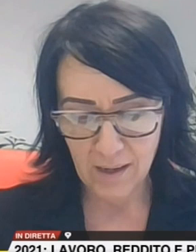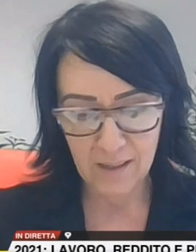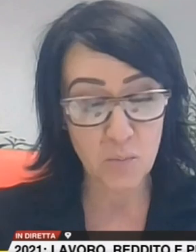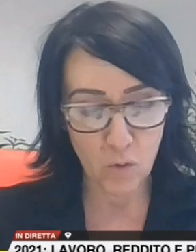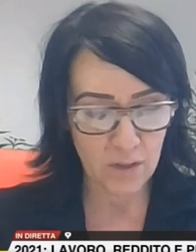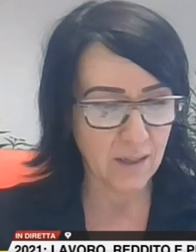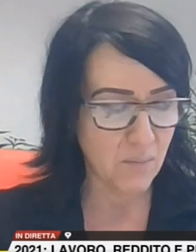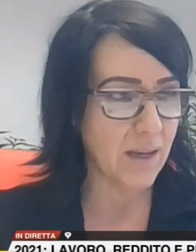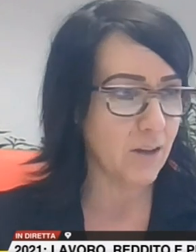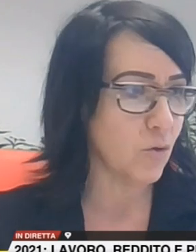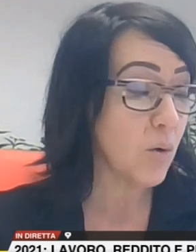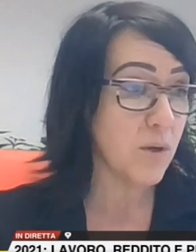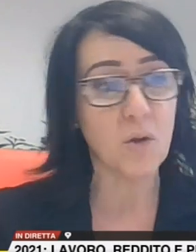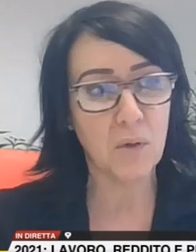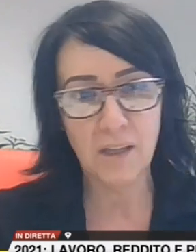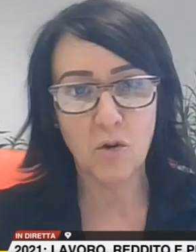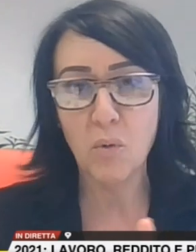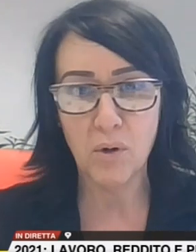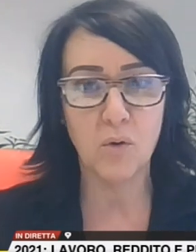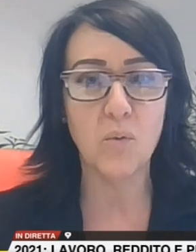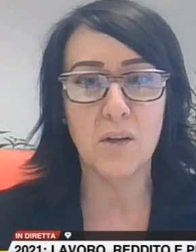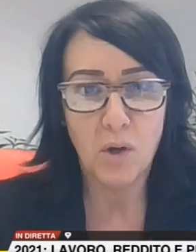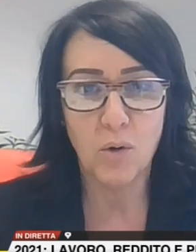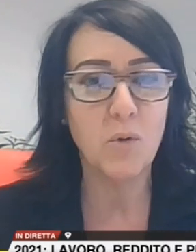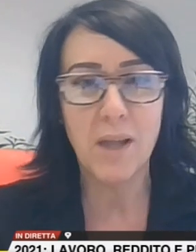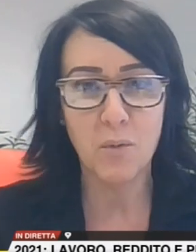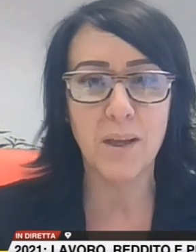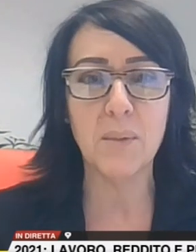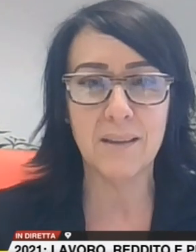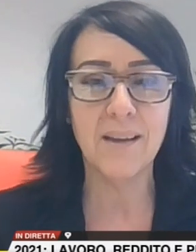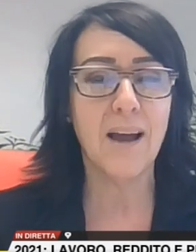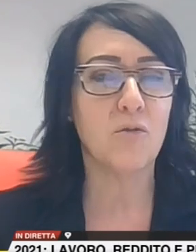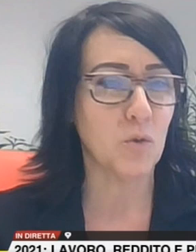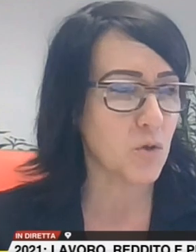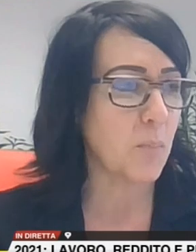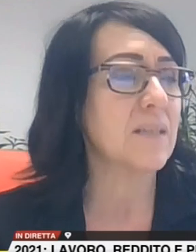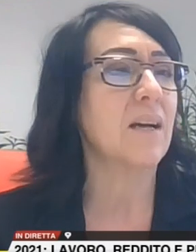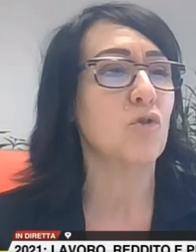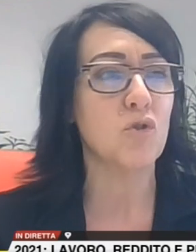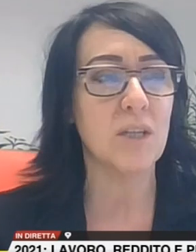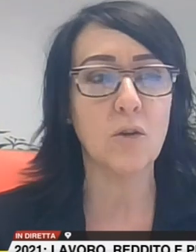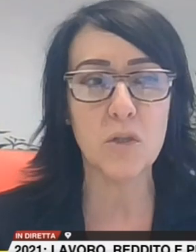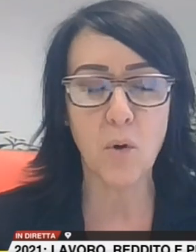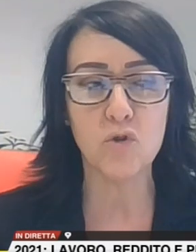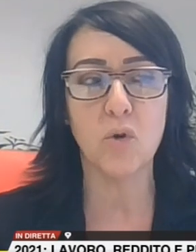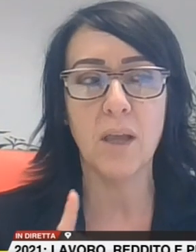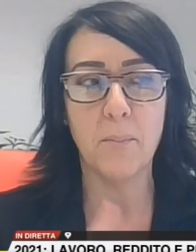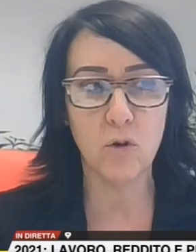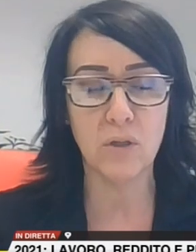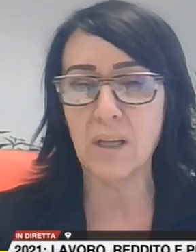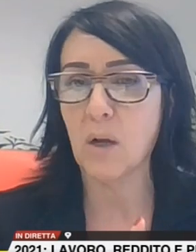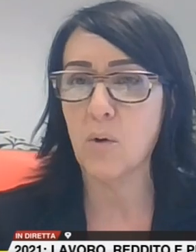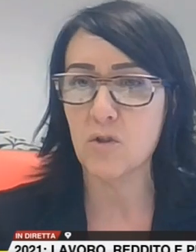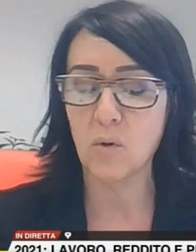una risposta in merito a questo, e quindi i comuni con cui noi collaboriamo chiaramente hanno fatto questo passaggio. C'è stato risposto che